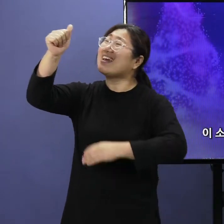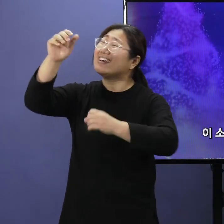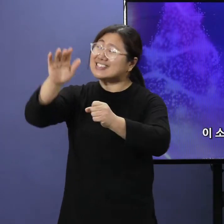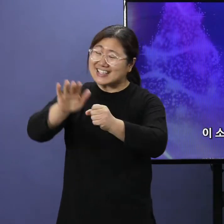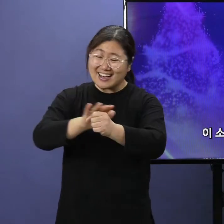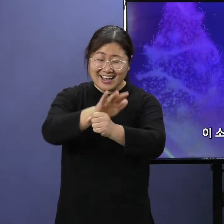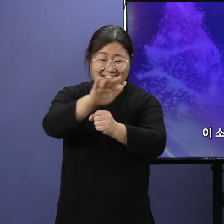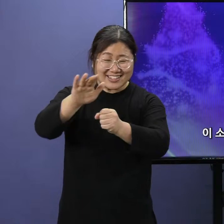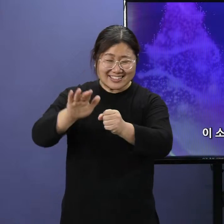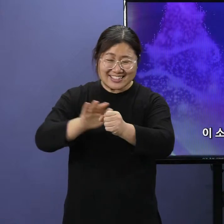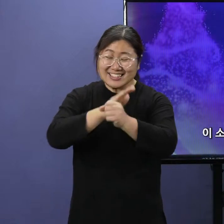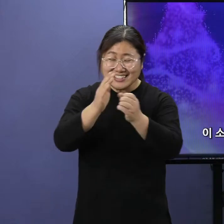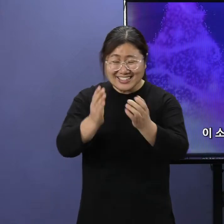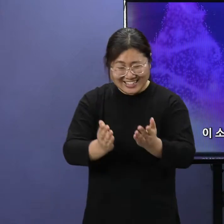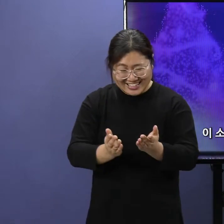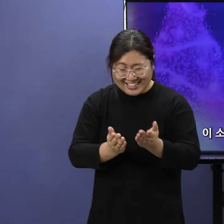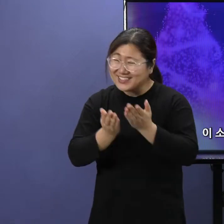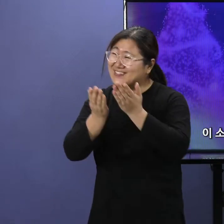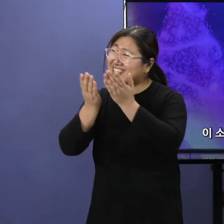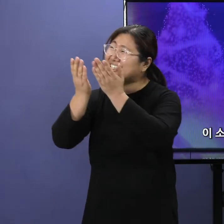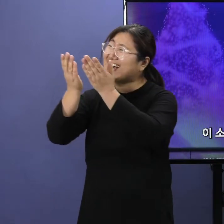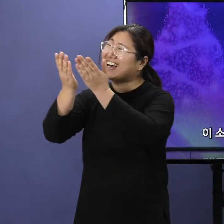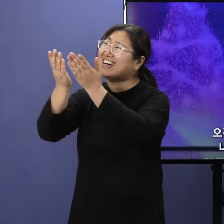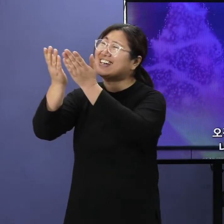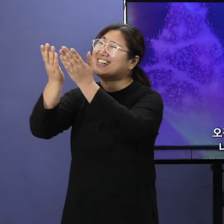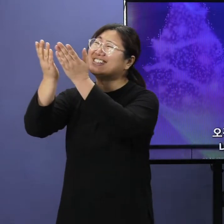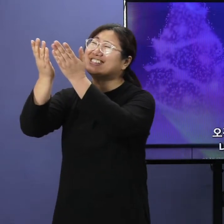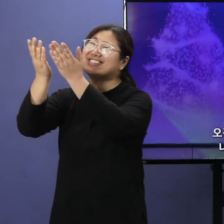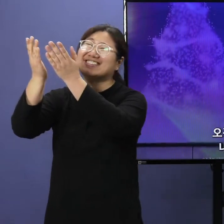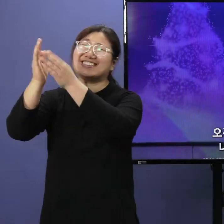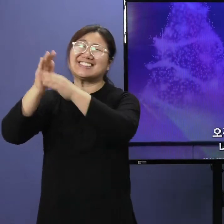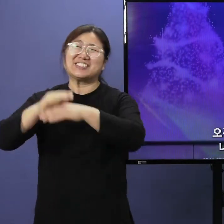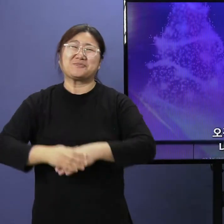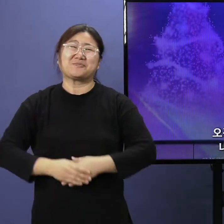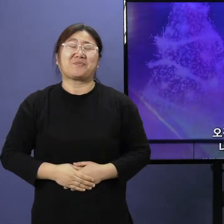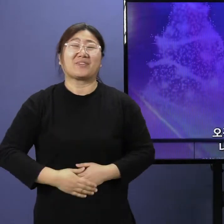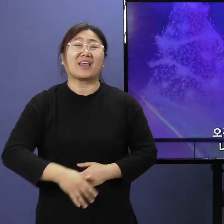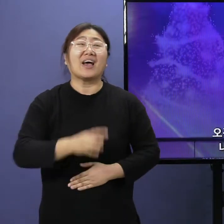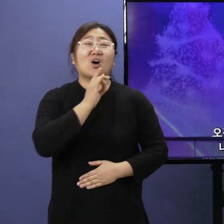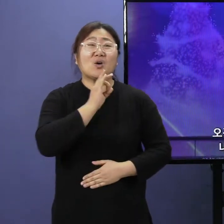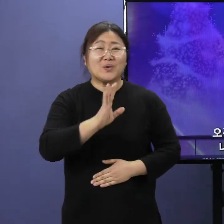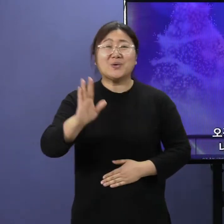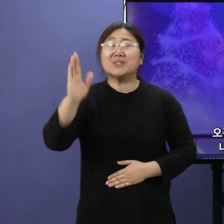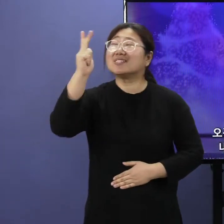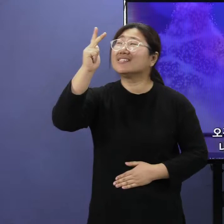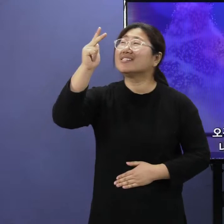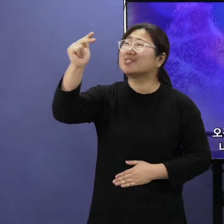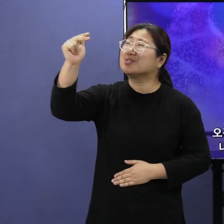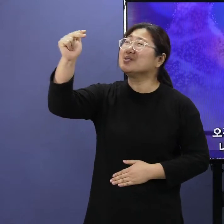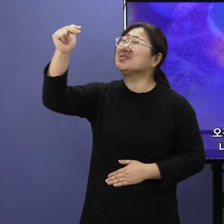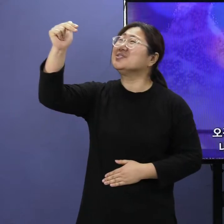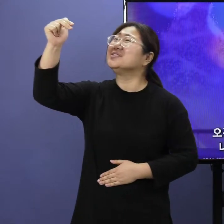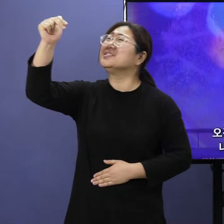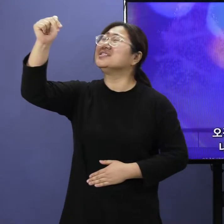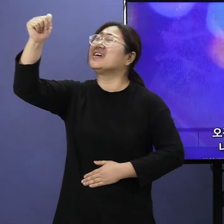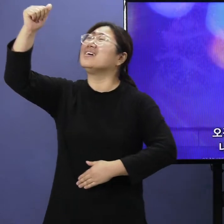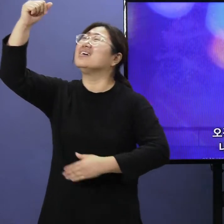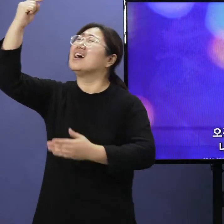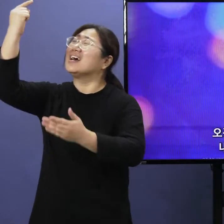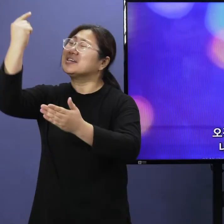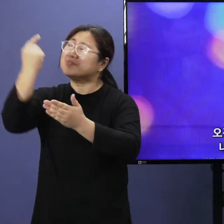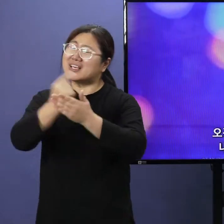주께 사랑 드립니다. 오직 주의